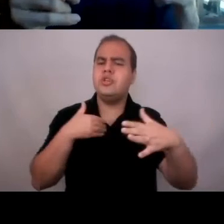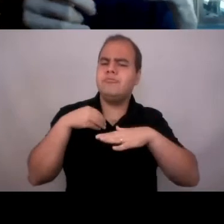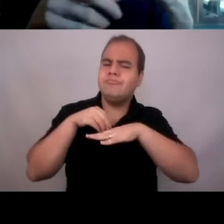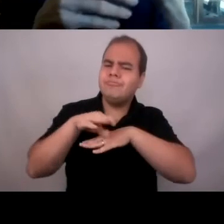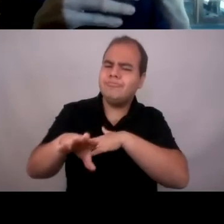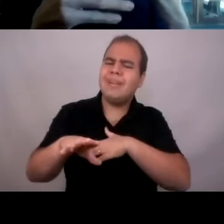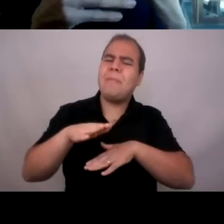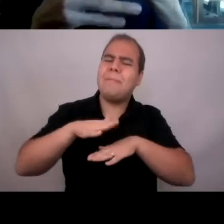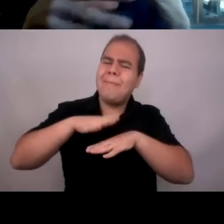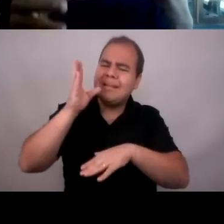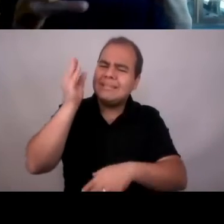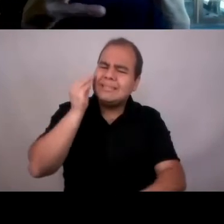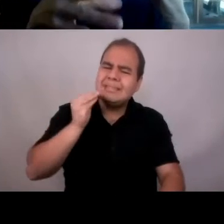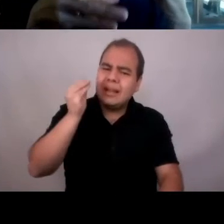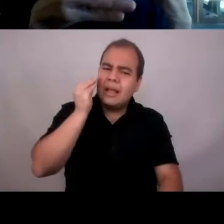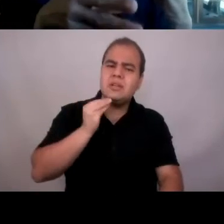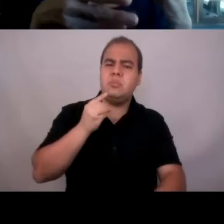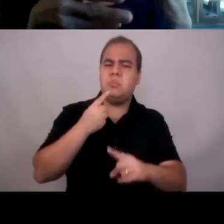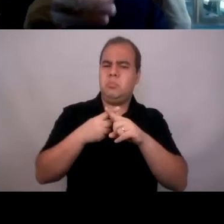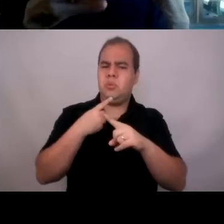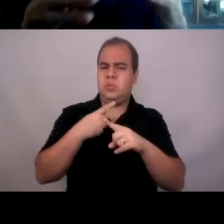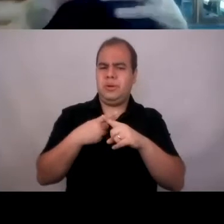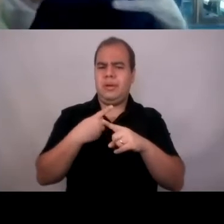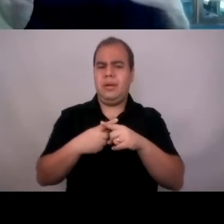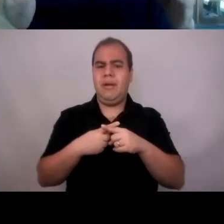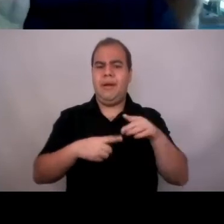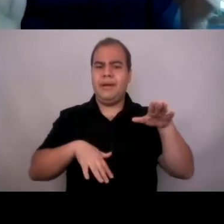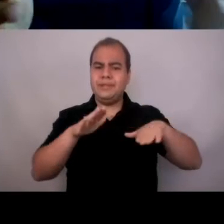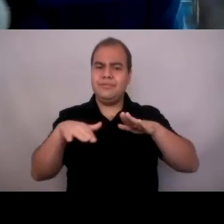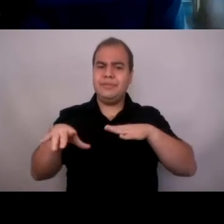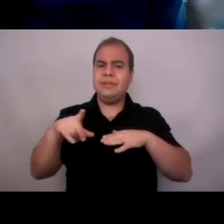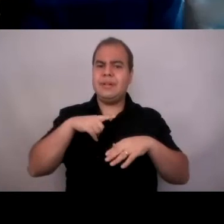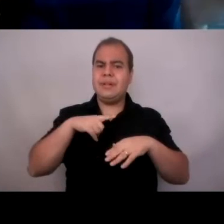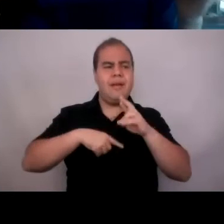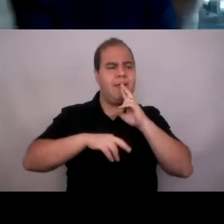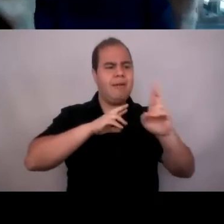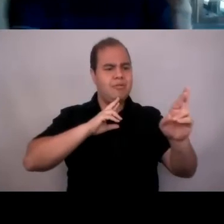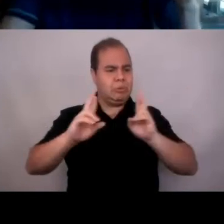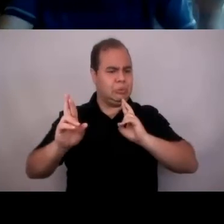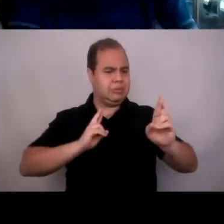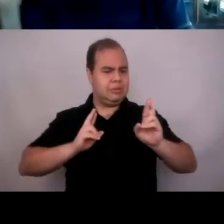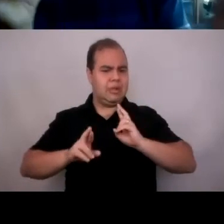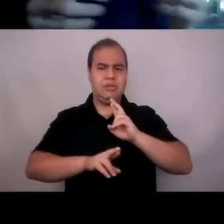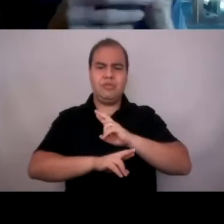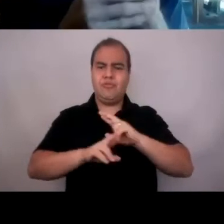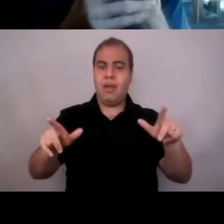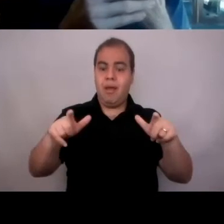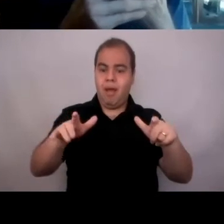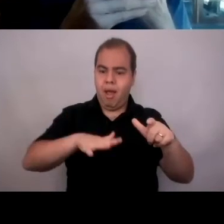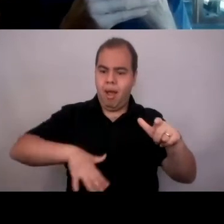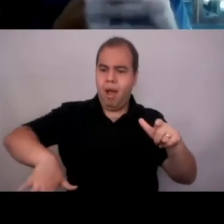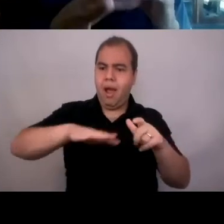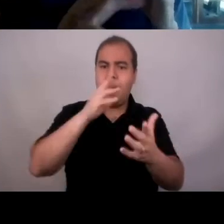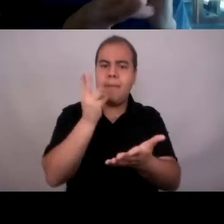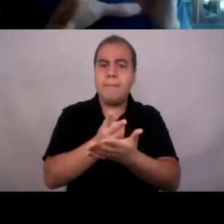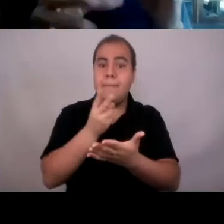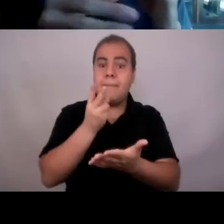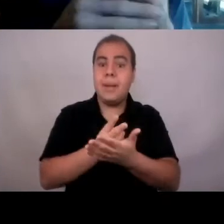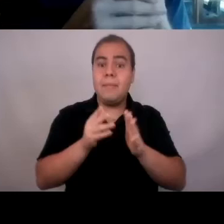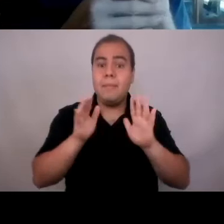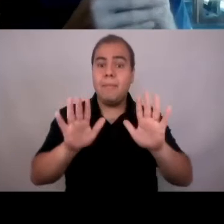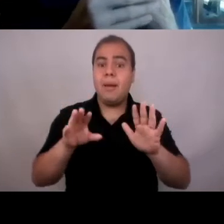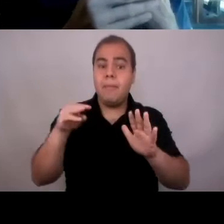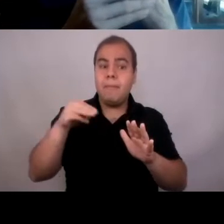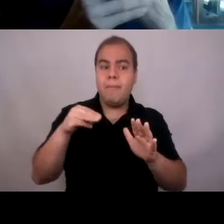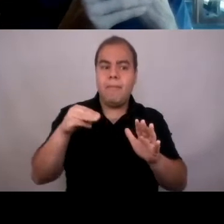teste, porque não é incomum a gente ter resultados bastante diferentes na mesma área mas a poucos metros de distância. Eu já tive